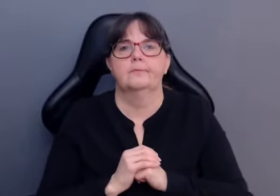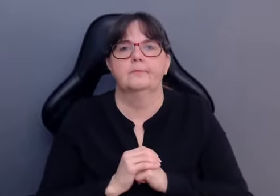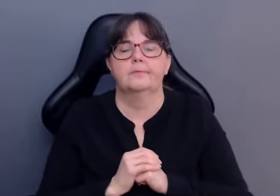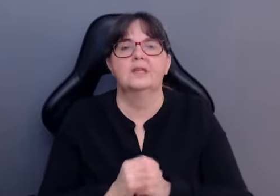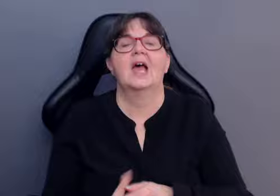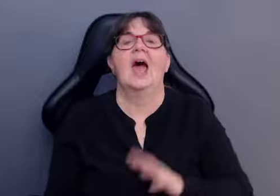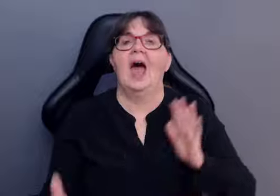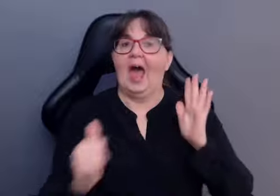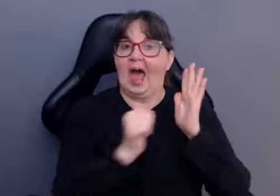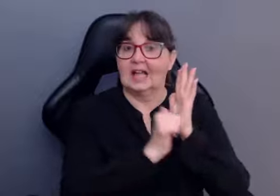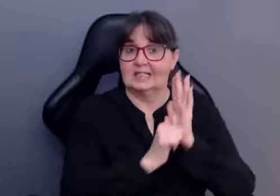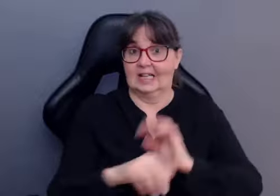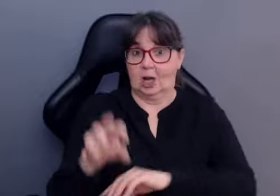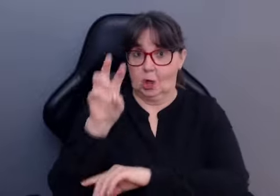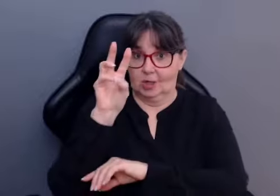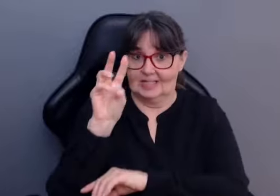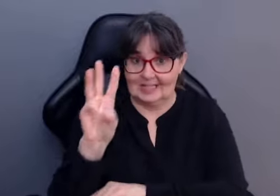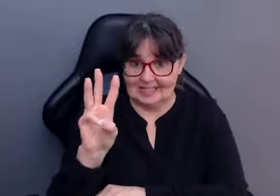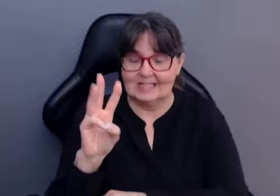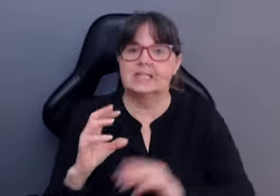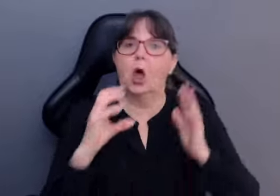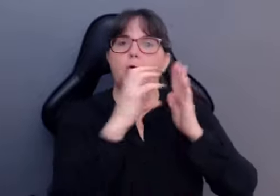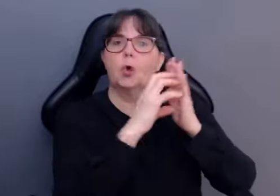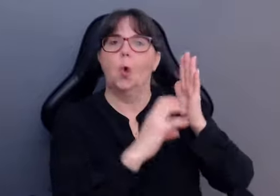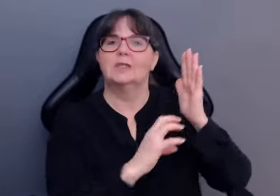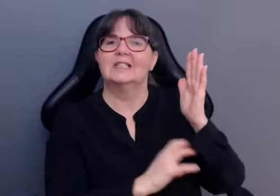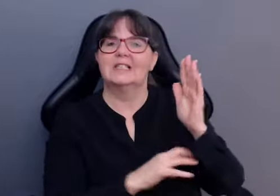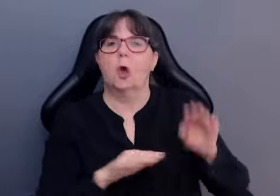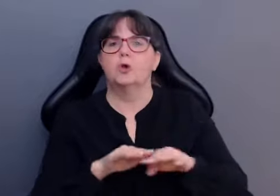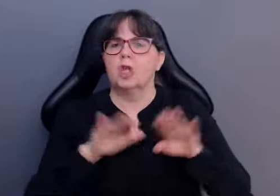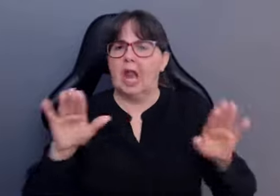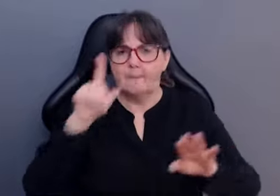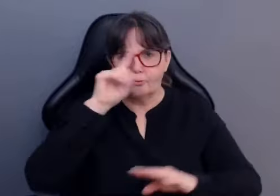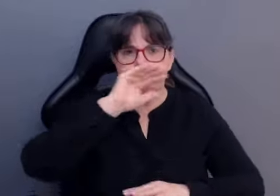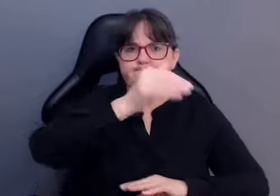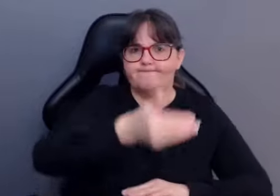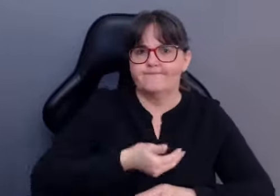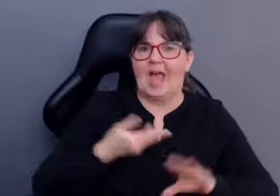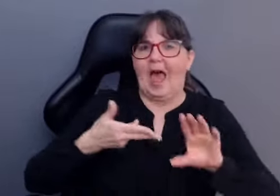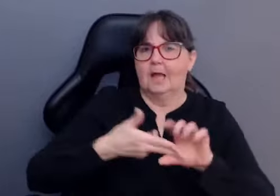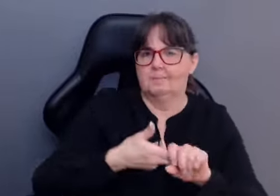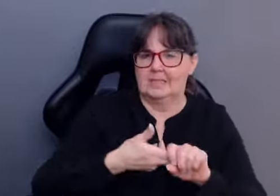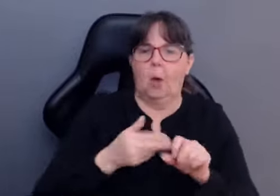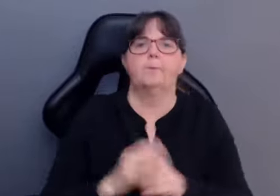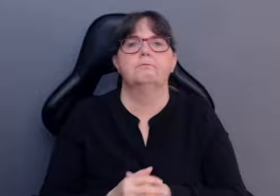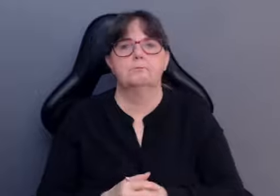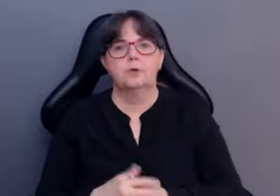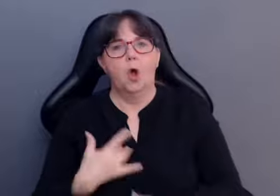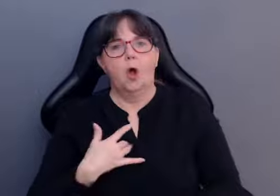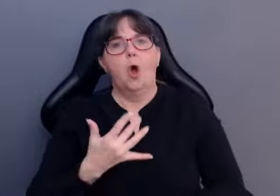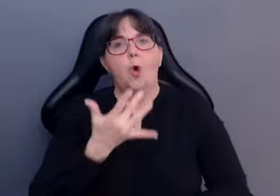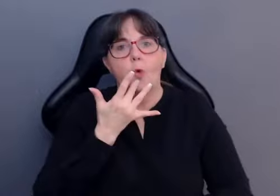Article 6. Conditions générales d'admission. Pour devenir membre, il